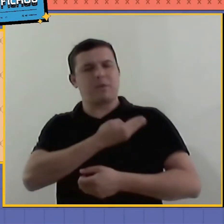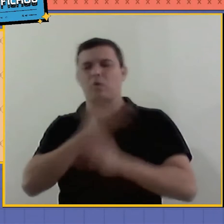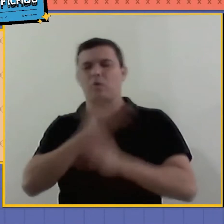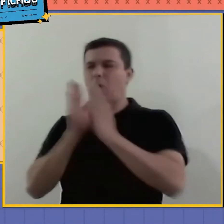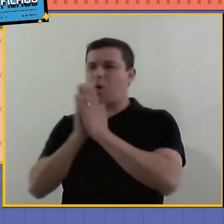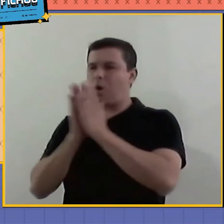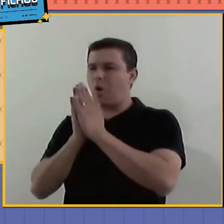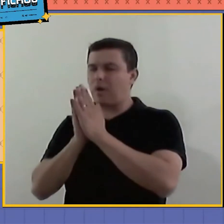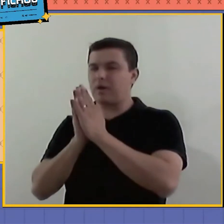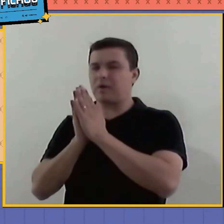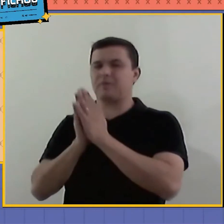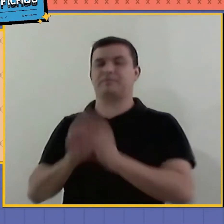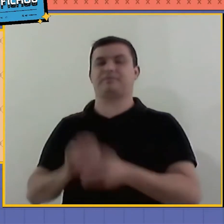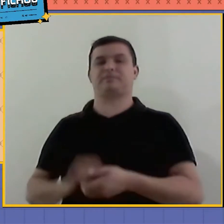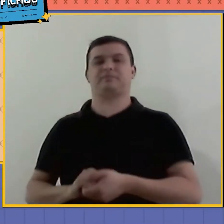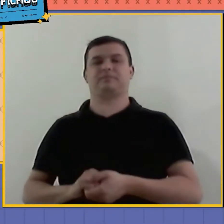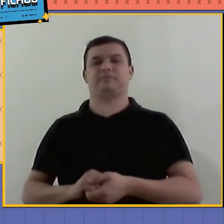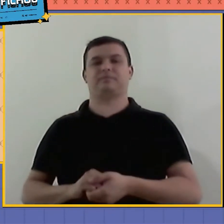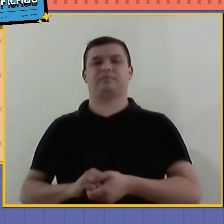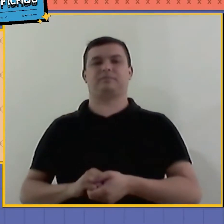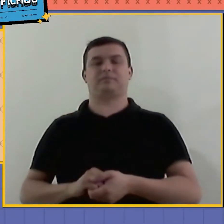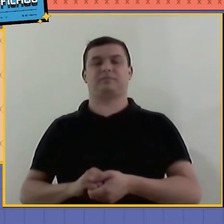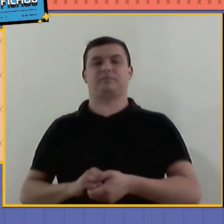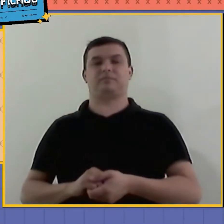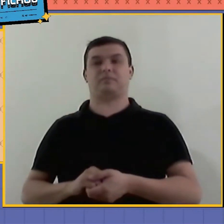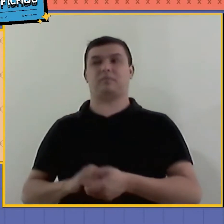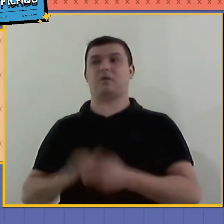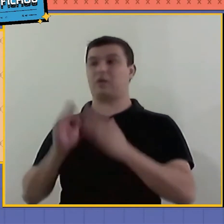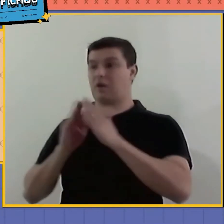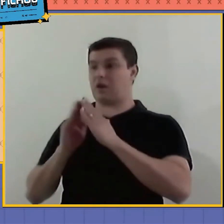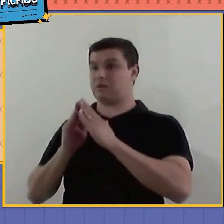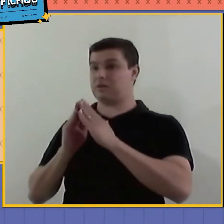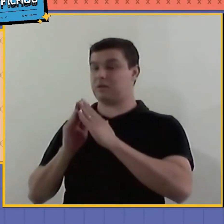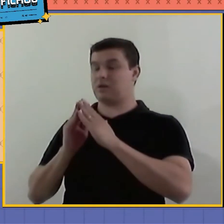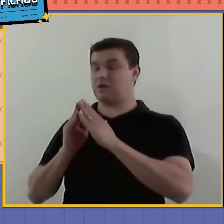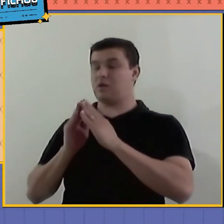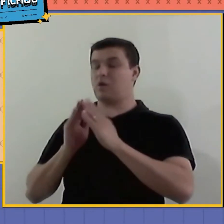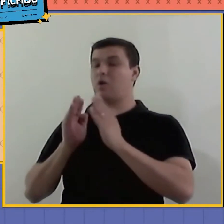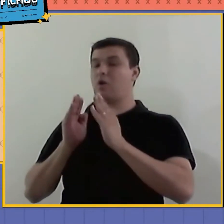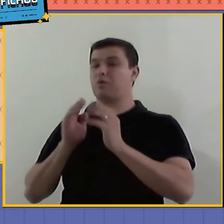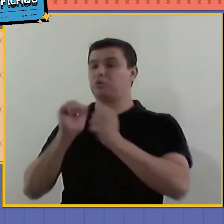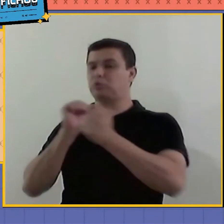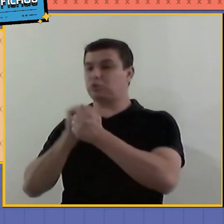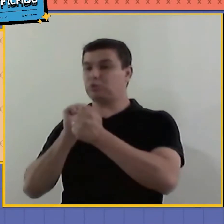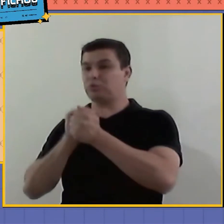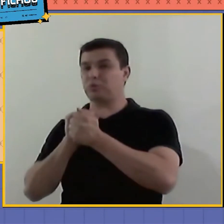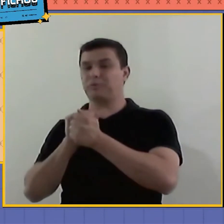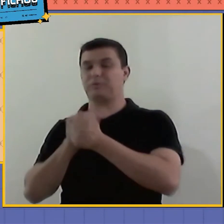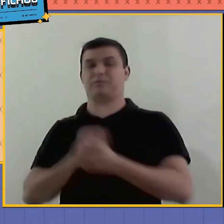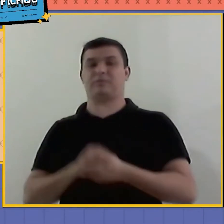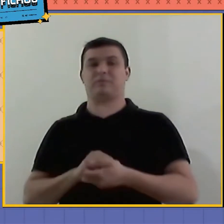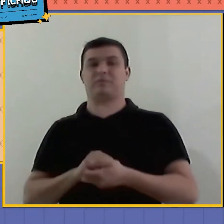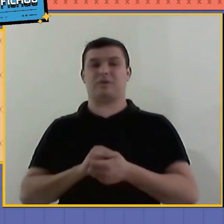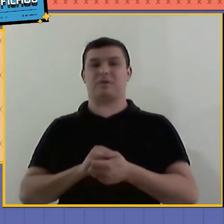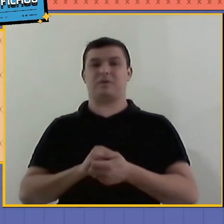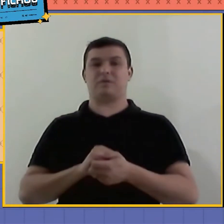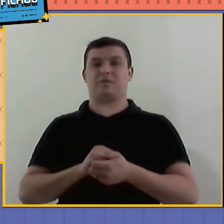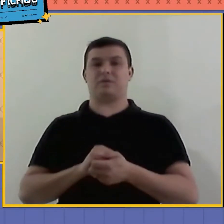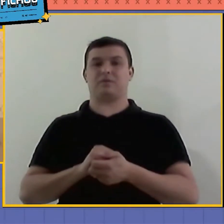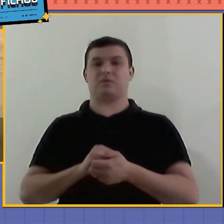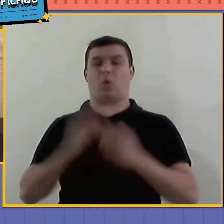amigo você pode mudar sua casa orar pelo seu amigo mas quando você olha junto com ele você tá manifestando o amor de Deus